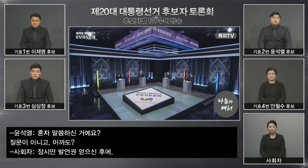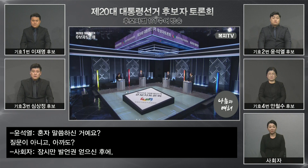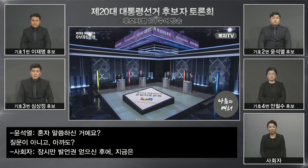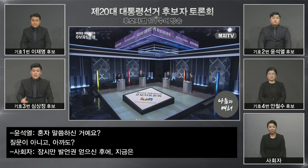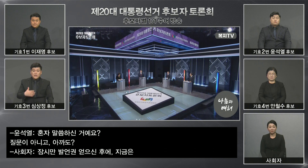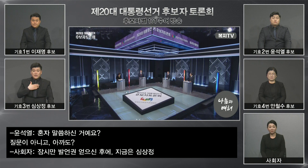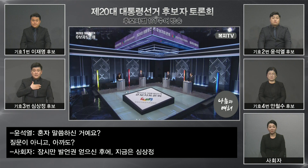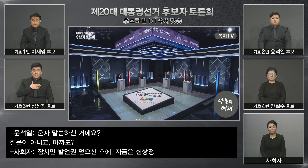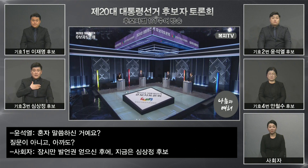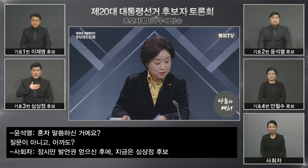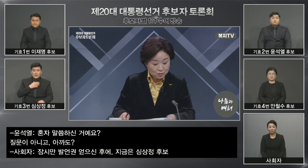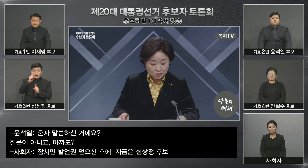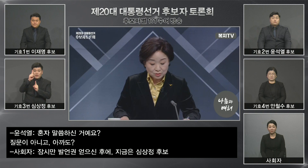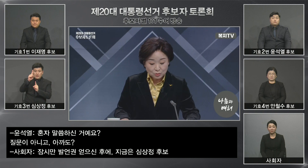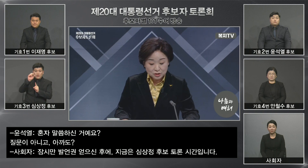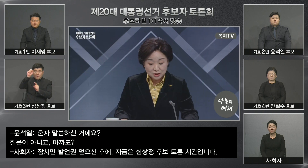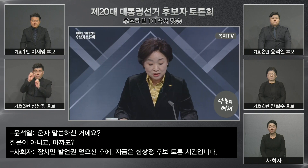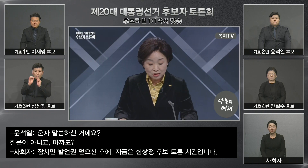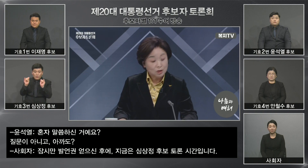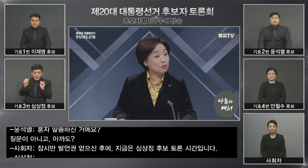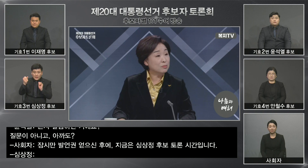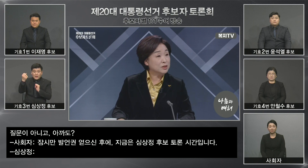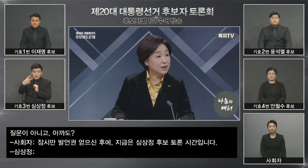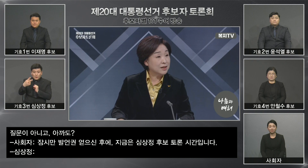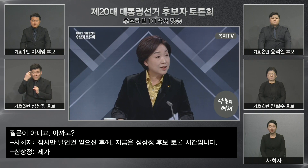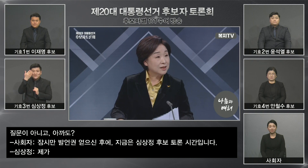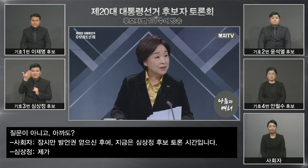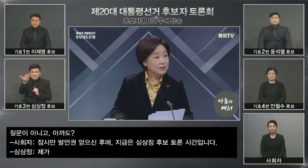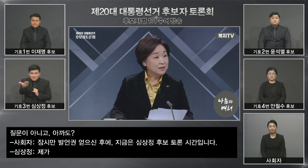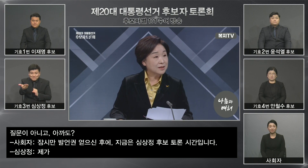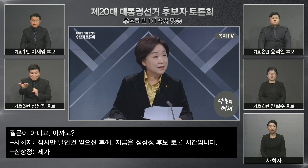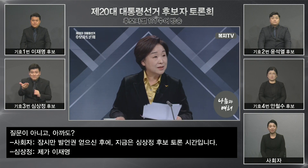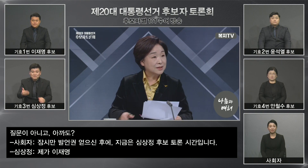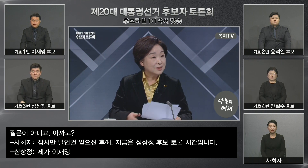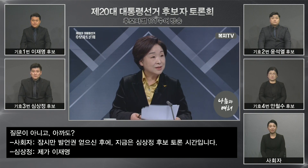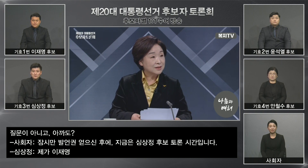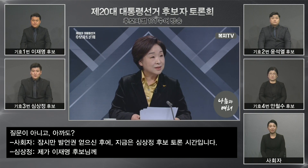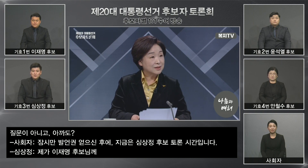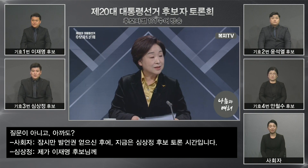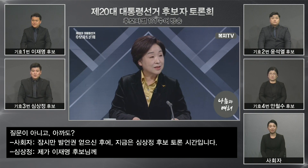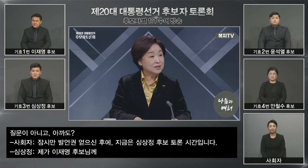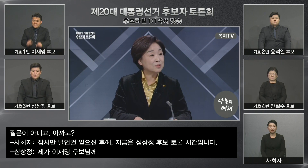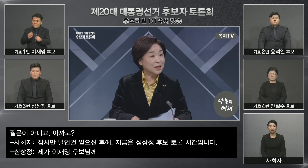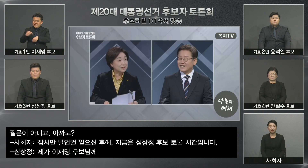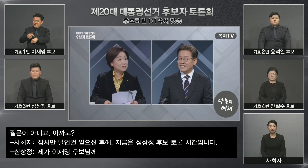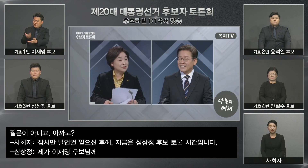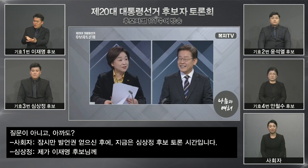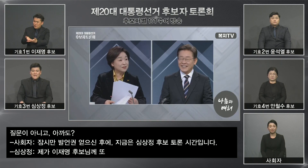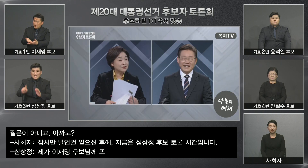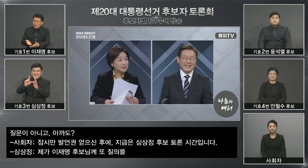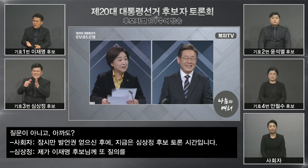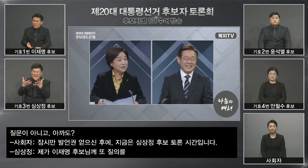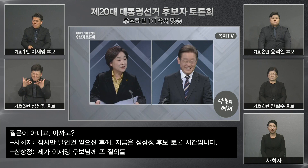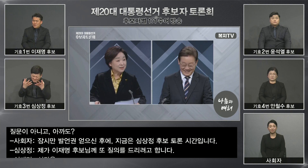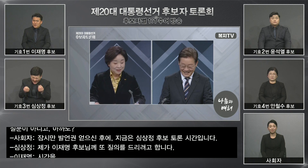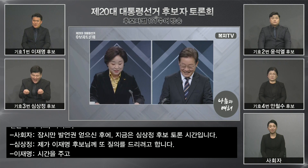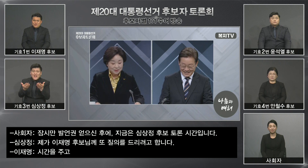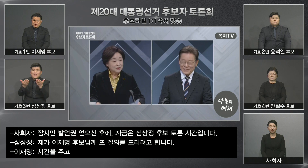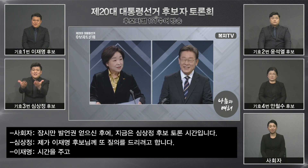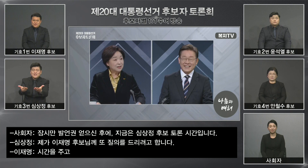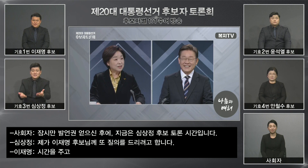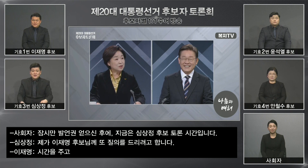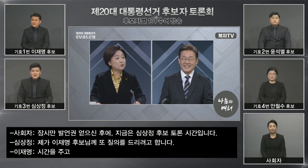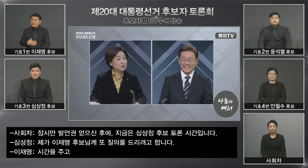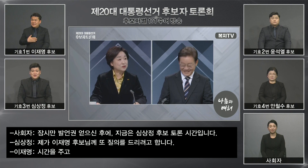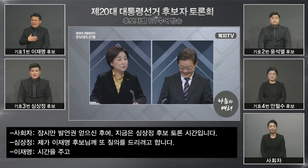제가 우리 이재명 후보님께 또 질의를 드리려고 합니다. 네, 그냥 시간을 좀 주고 하십시오. 네, 네. 시간 많이 드렸어요. 예.